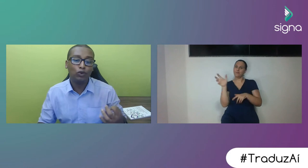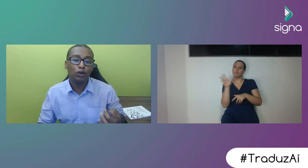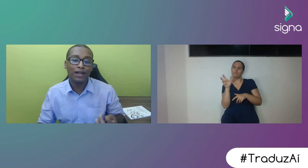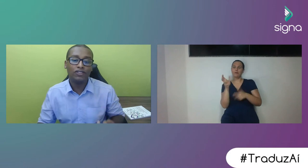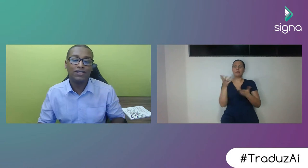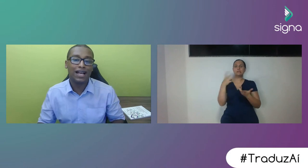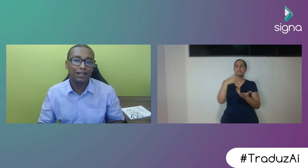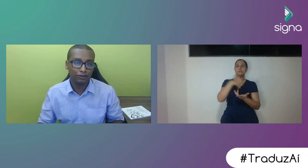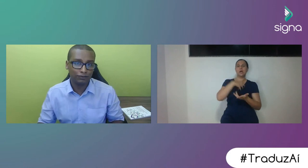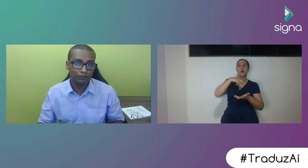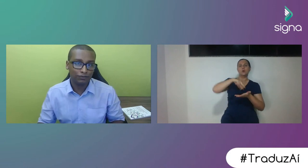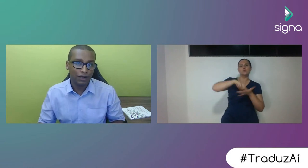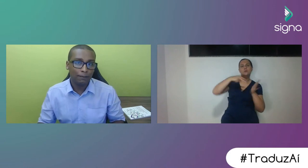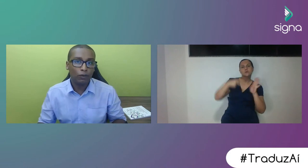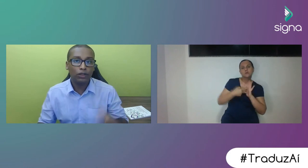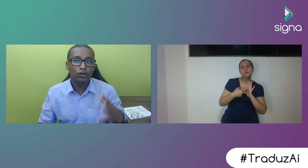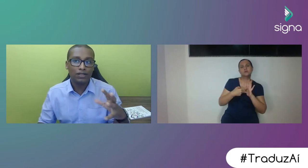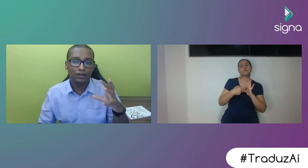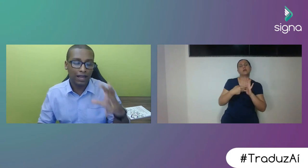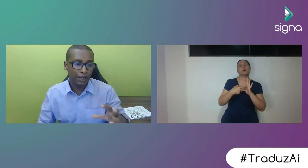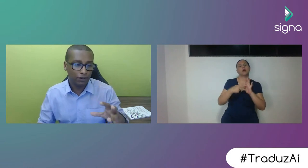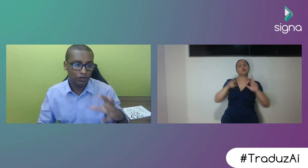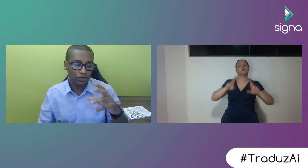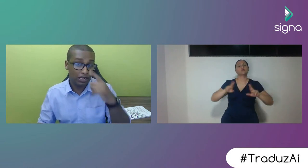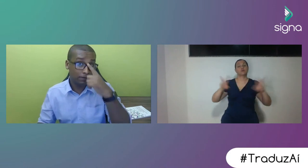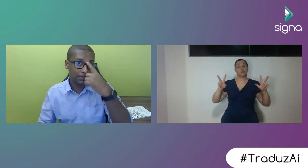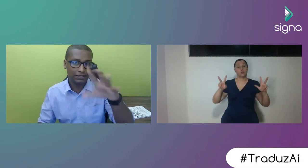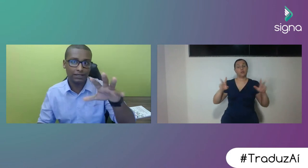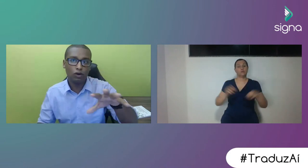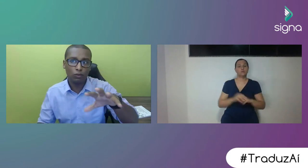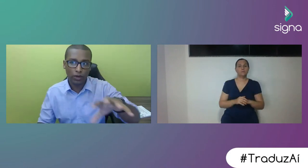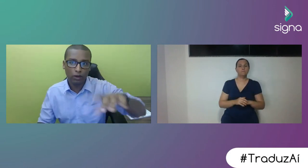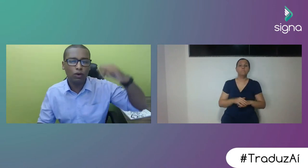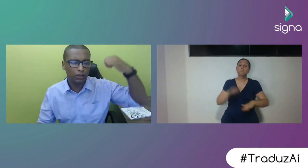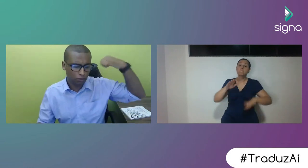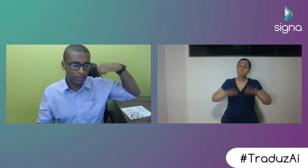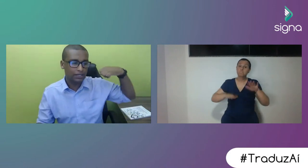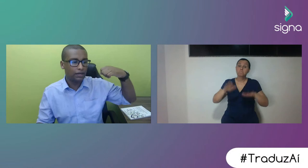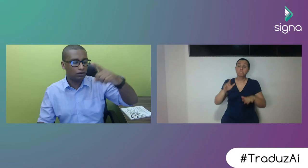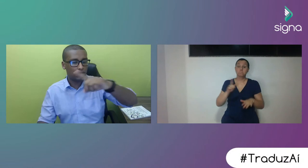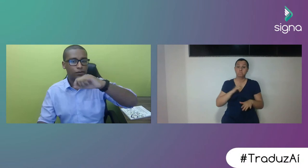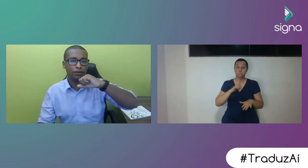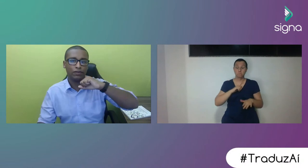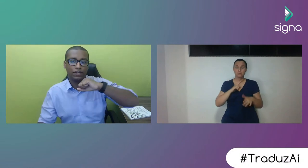menos automatizado. Muitos intérpretes de Libras, assim como eu, quando